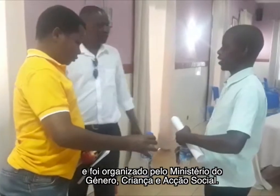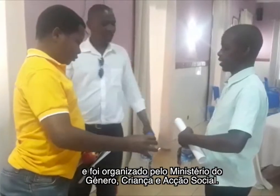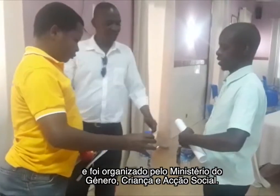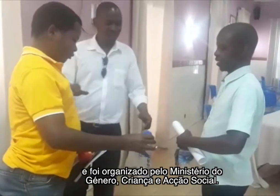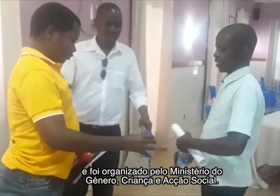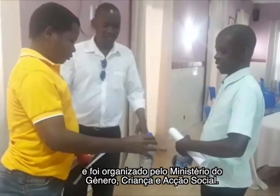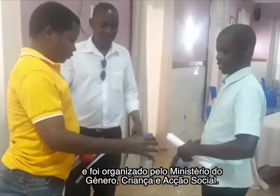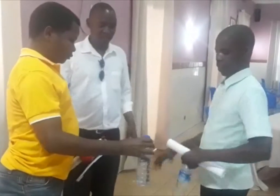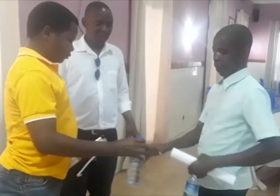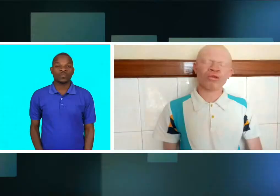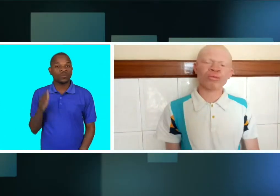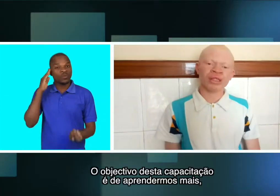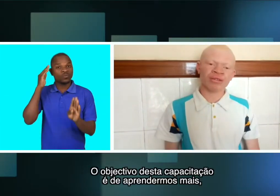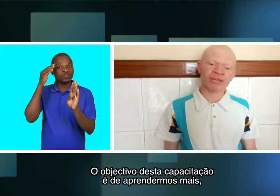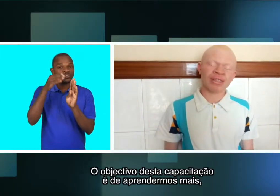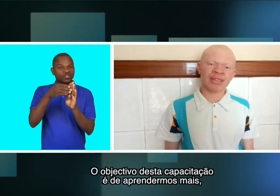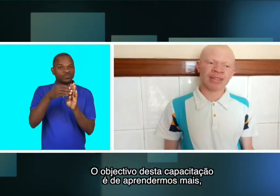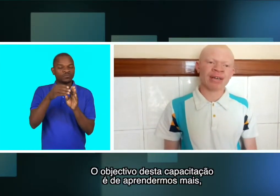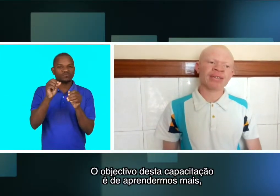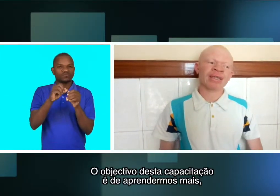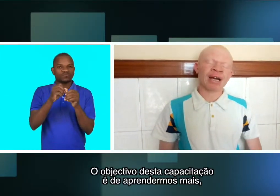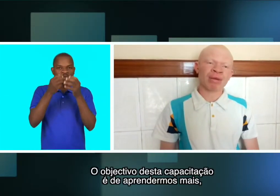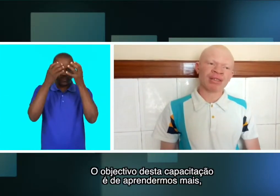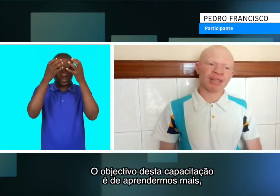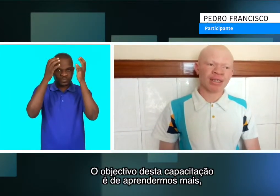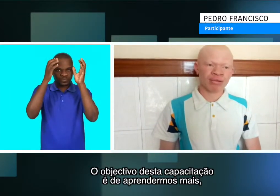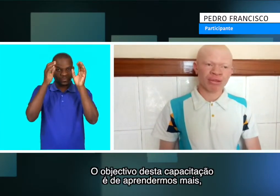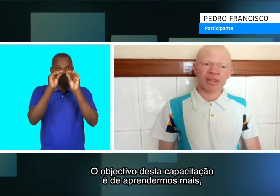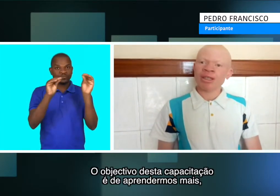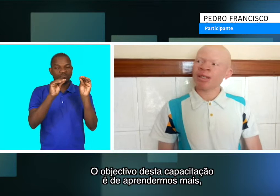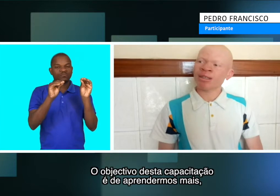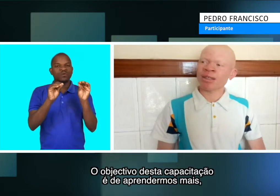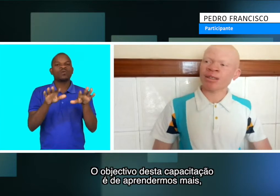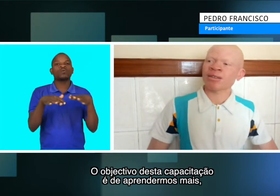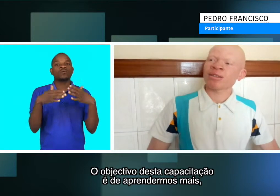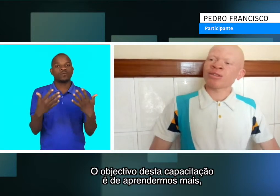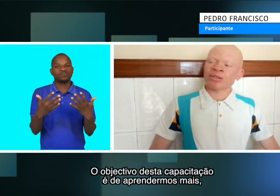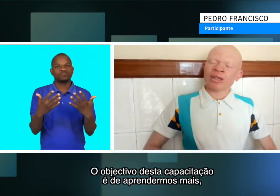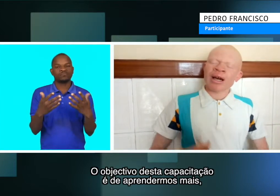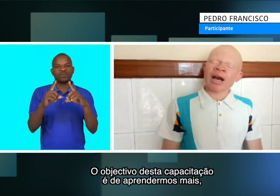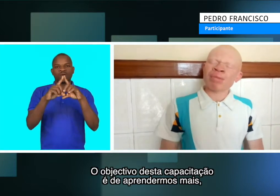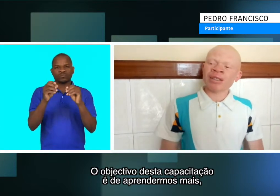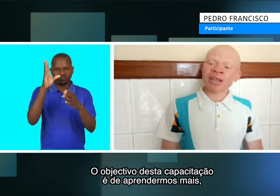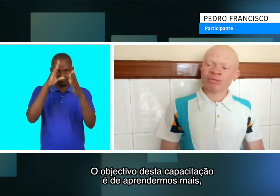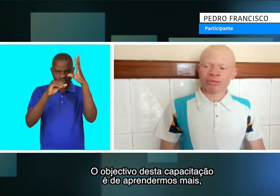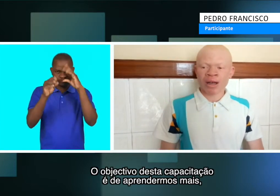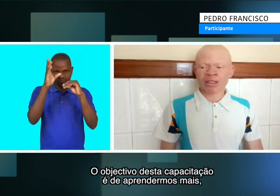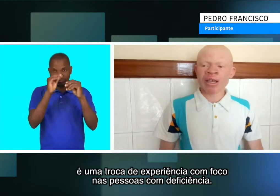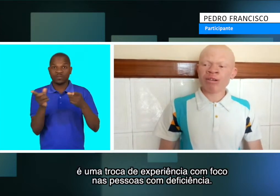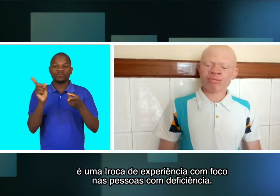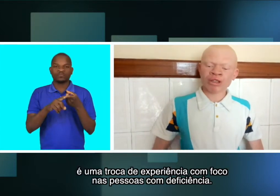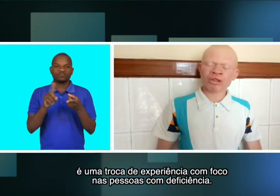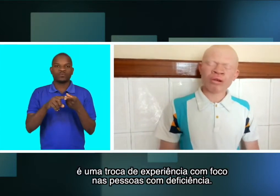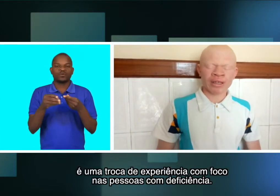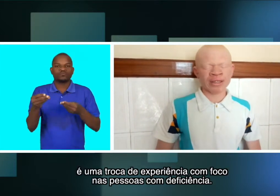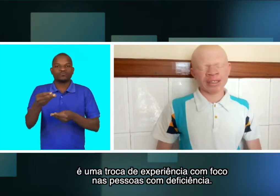Criança e Ação Social. O objetivo desta capacitação é de aprendermos mais,